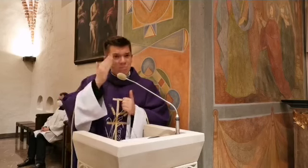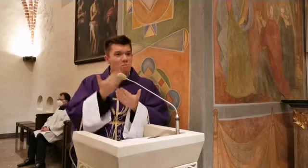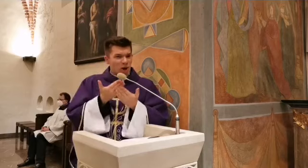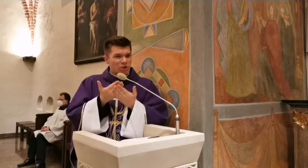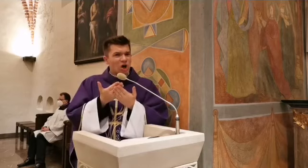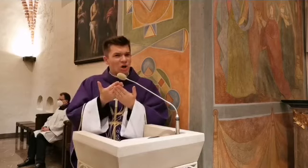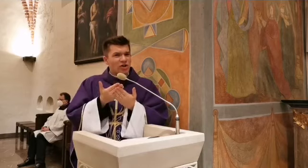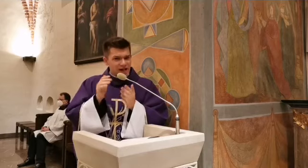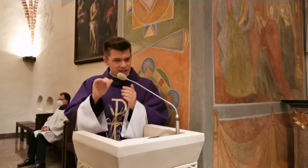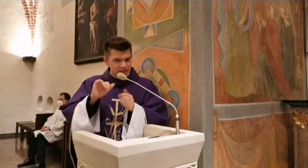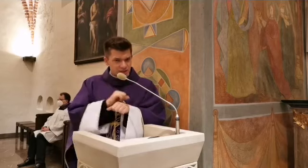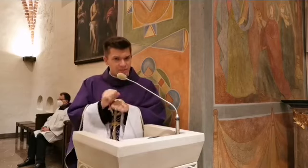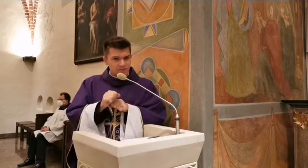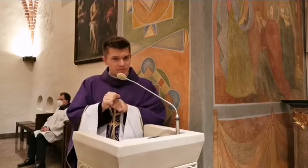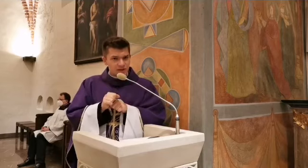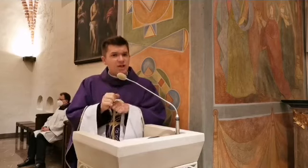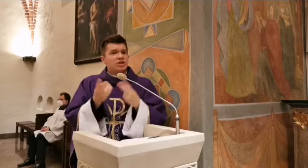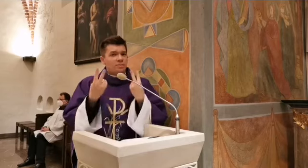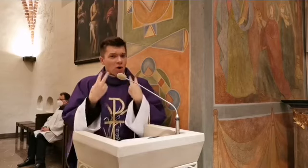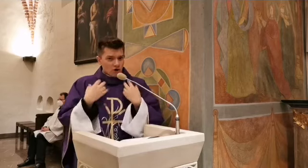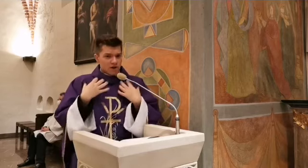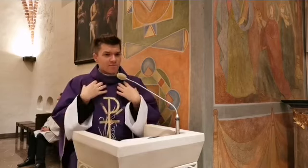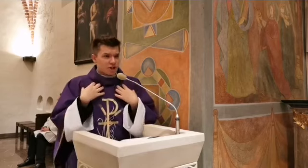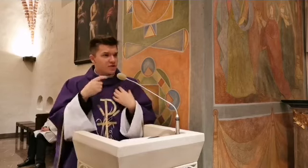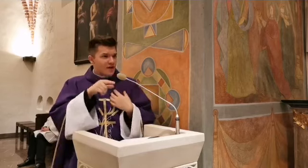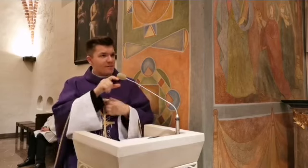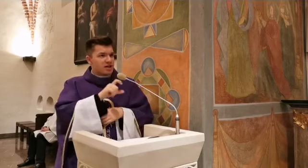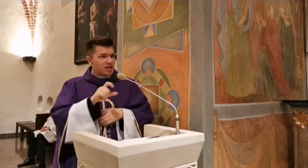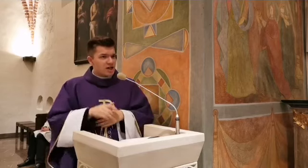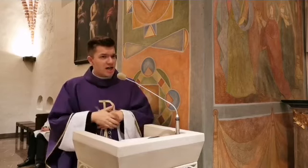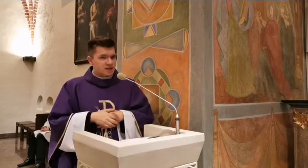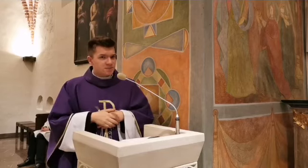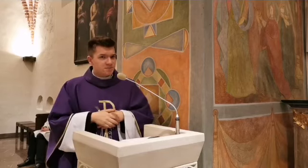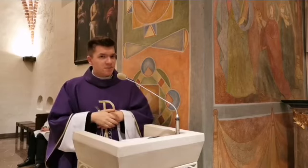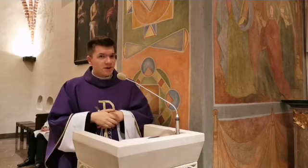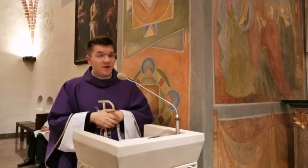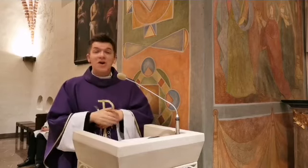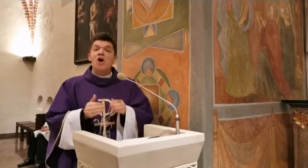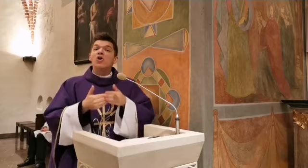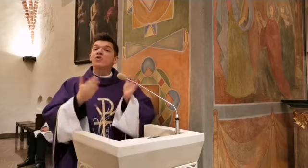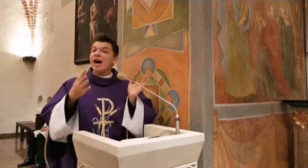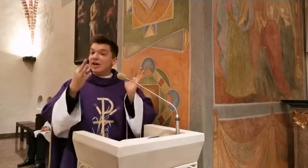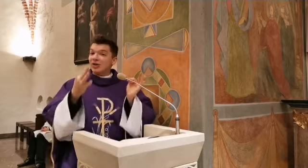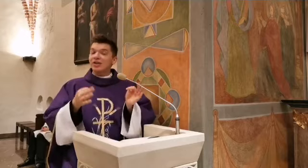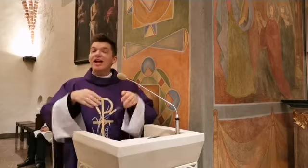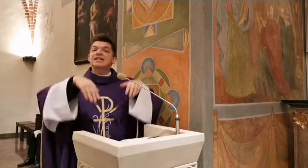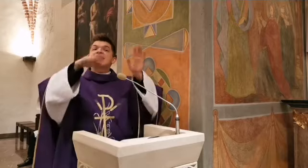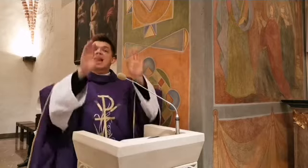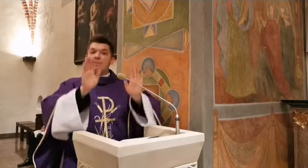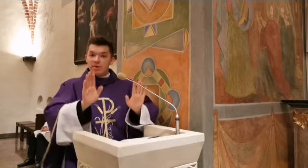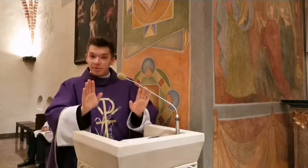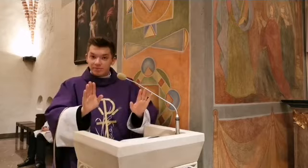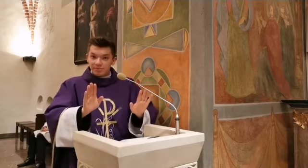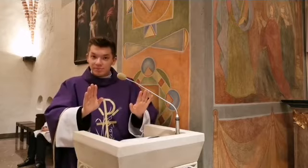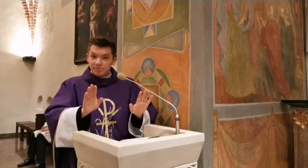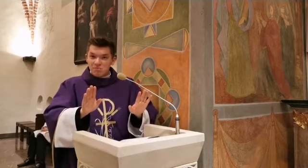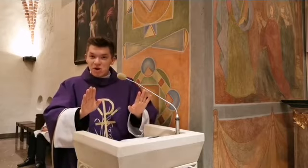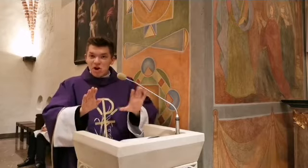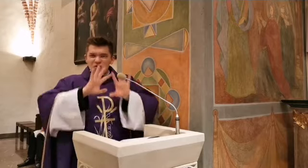wiemy, po co on jest? Czy pokornie przeżywamy ten czas? Otwarto teraz sklepy.